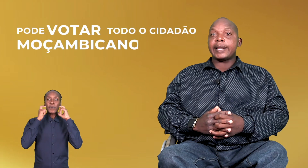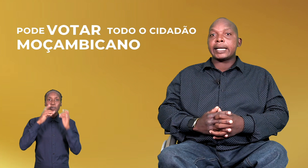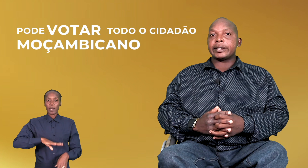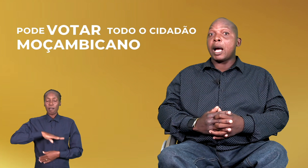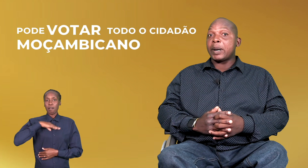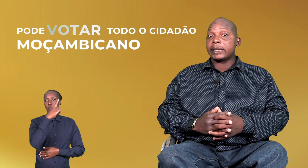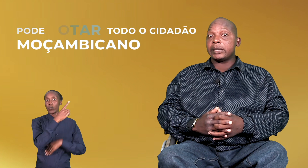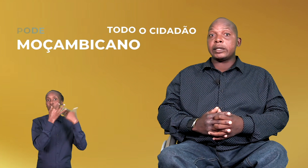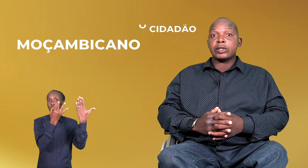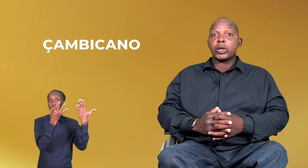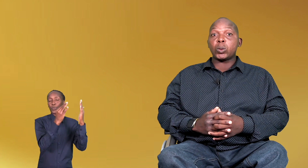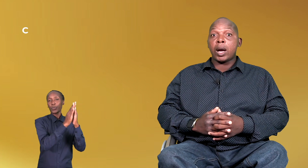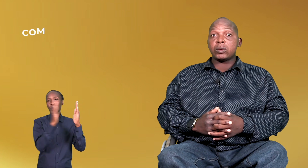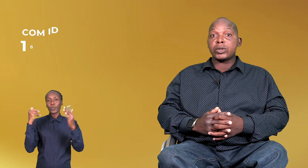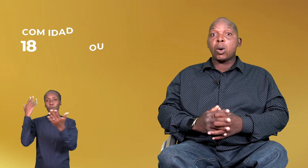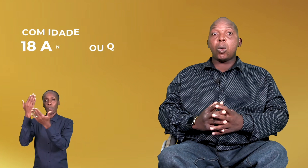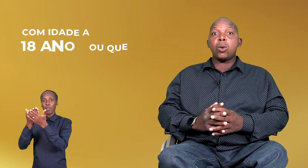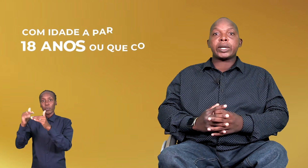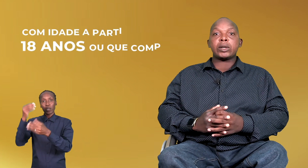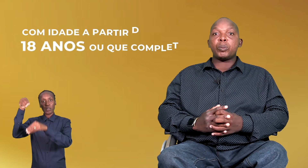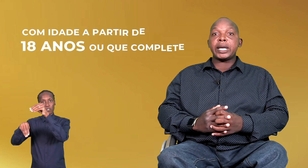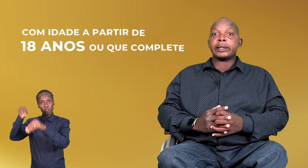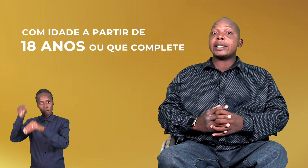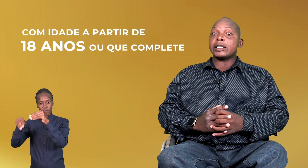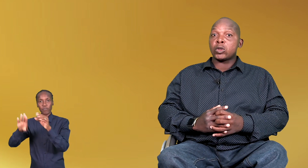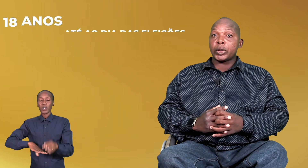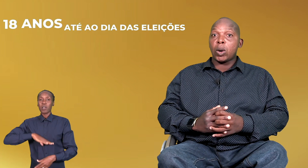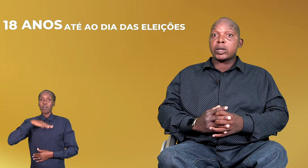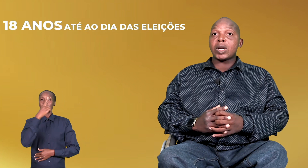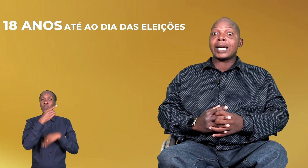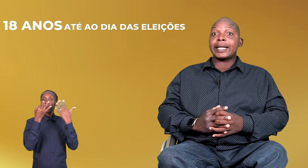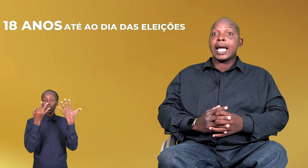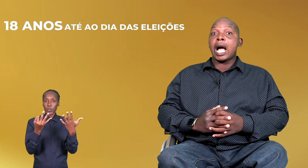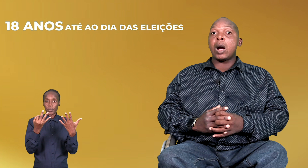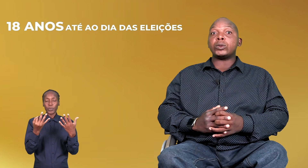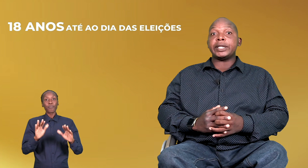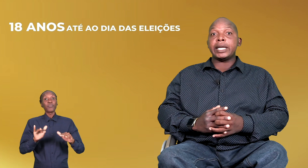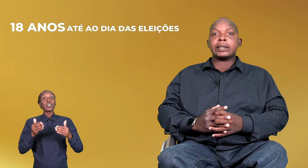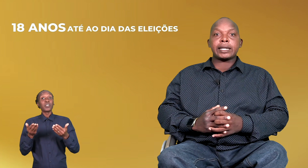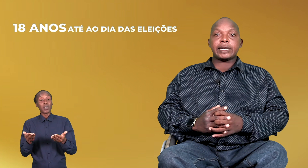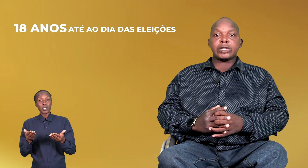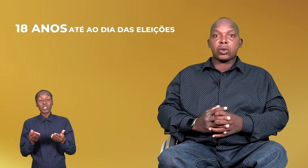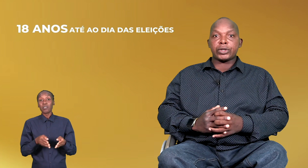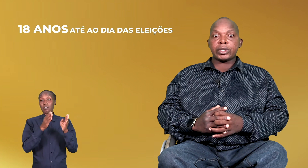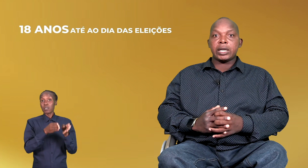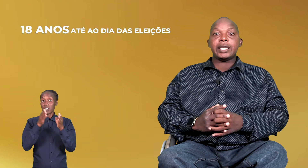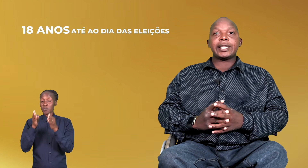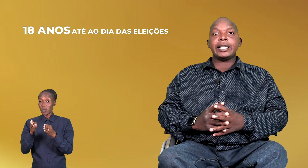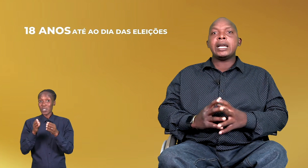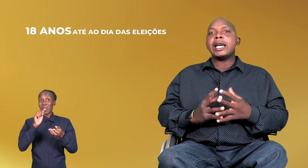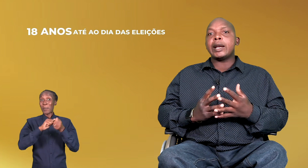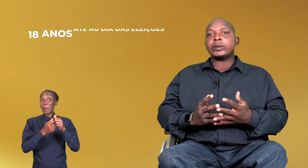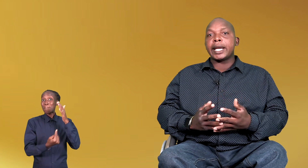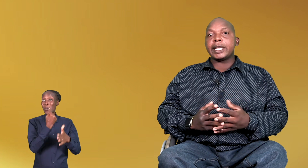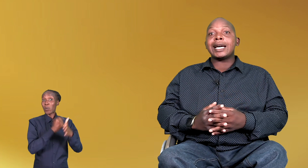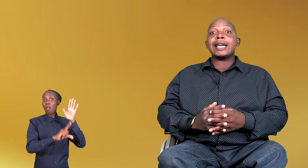com idade a partir de 18 anos ou que complete 18 anos até ao dia das eleições e